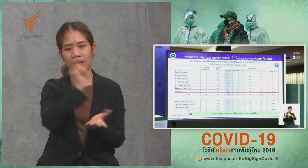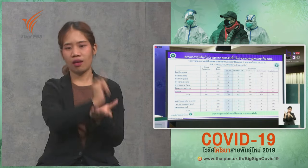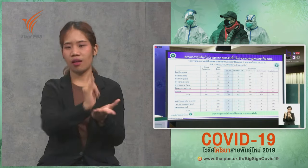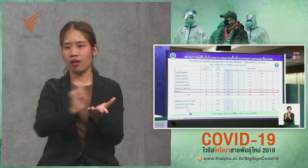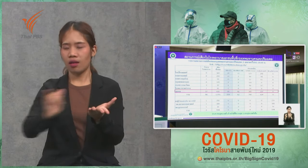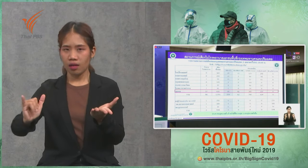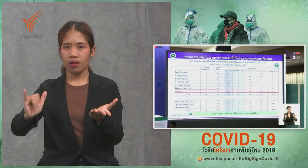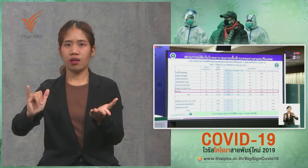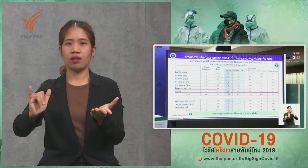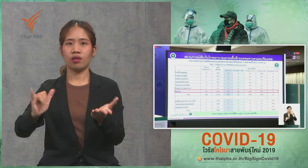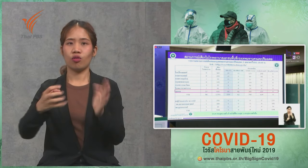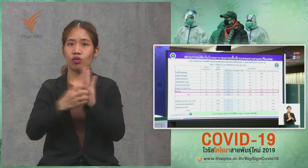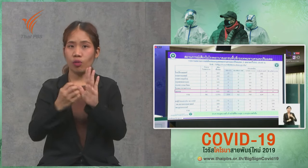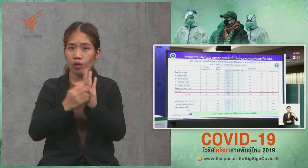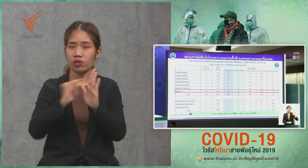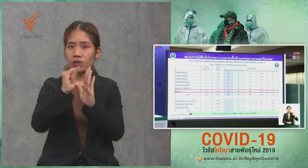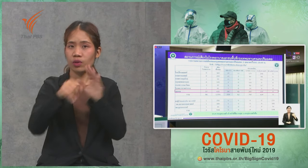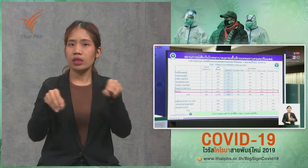ลครับ